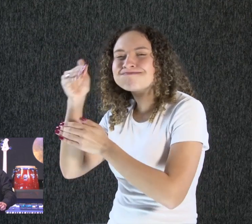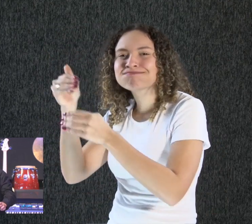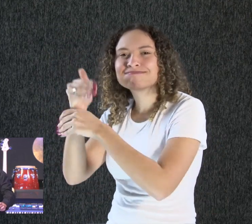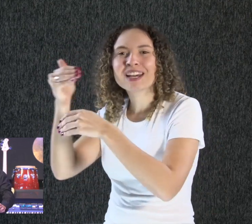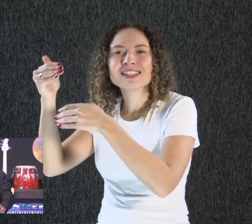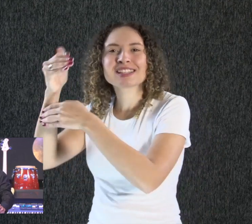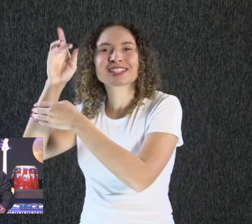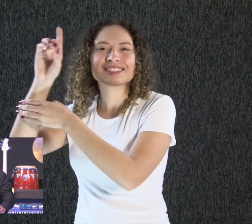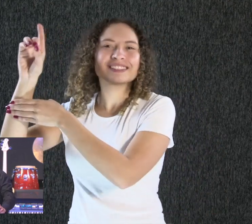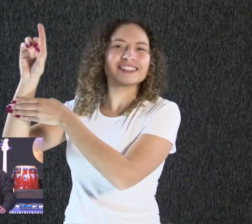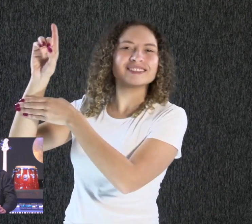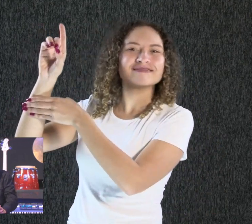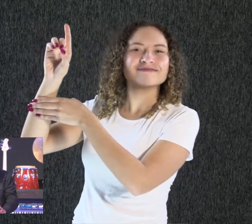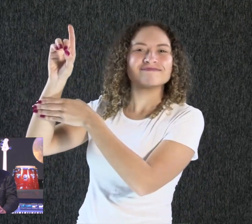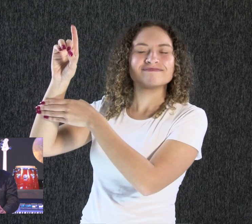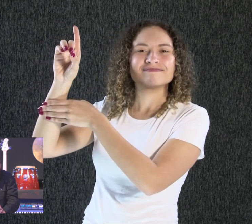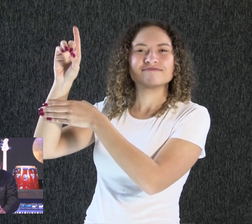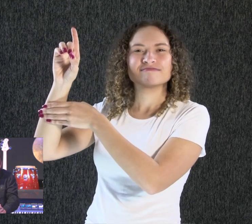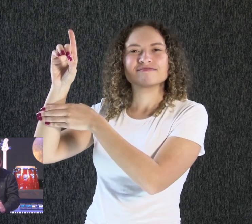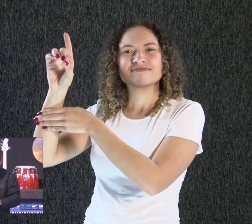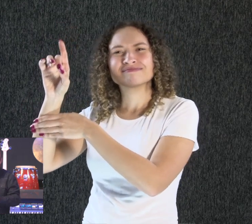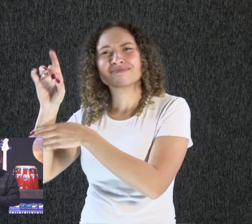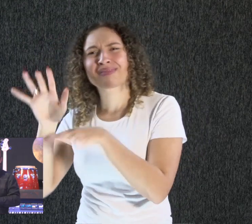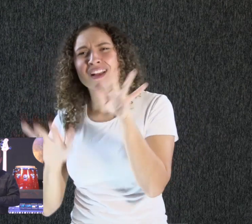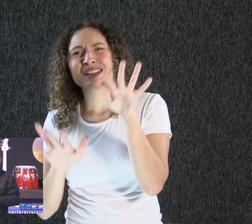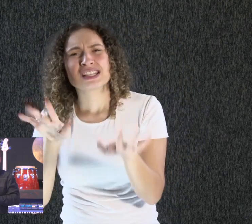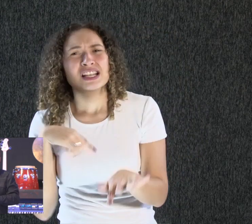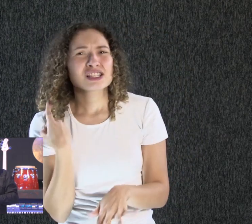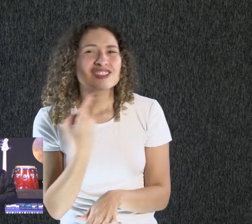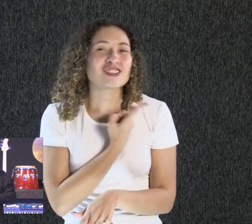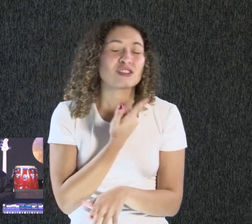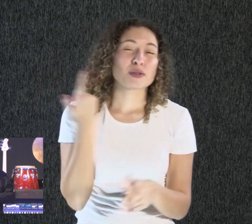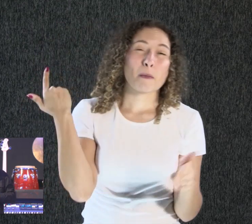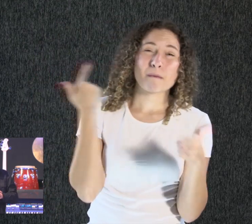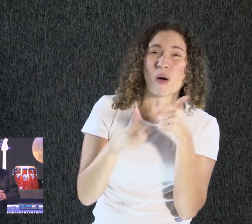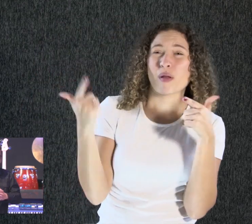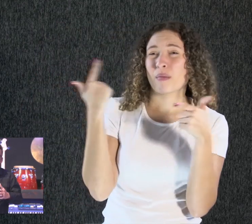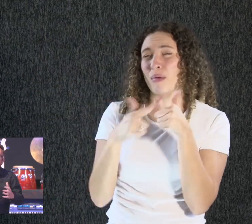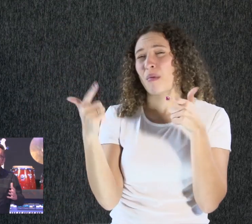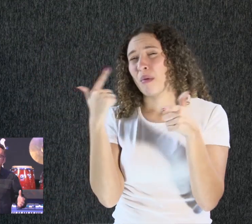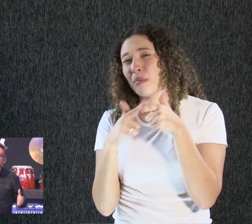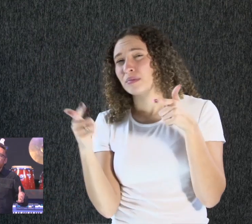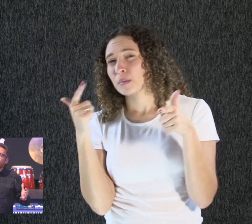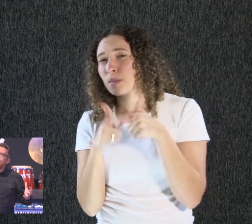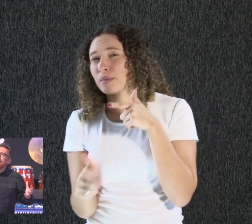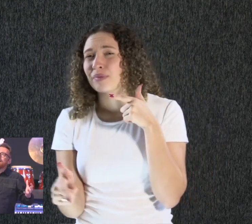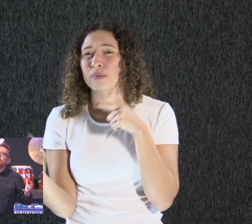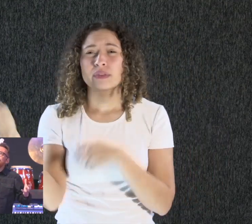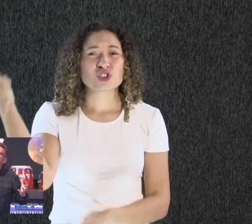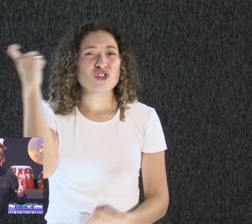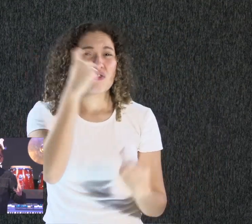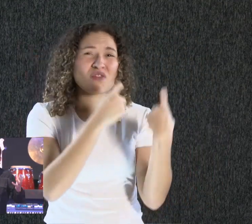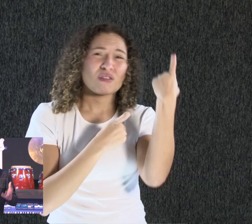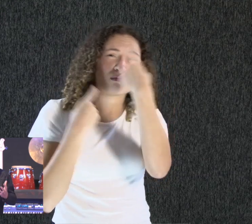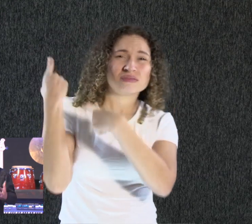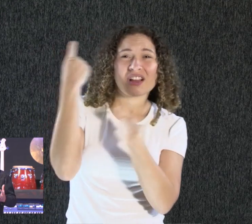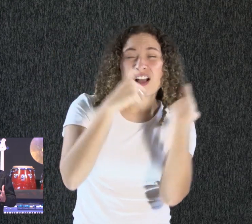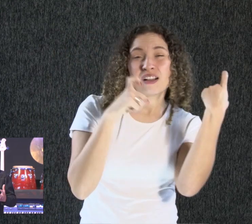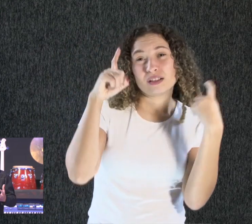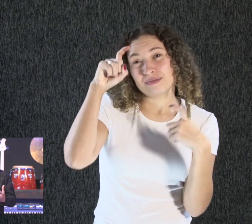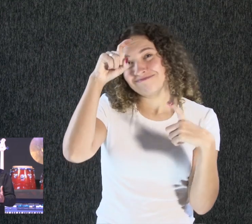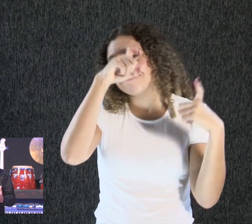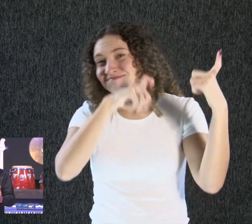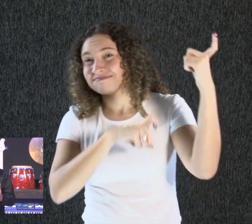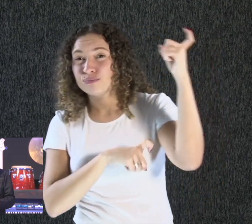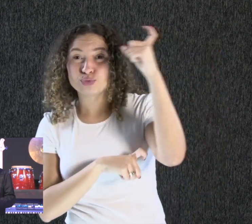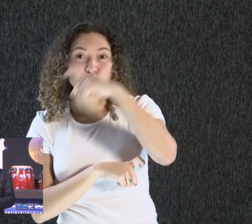para debaixo das asas do Altíssimo. No meio dos desertos da vida, no calor causticante